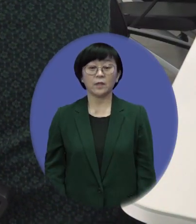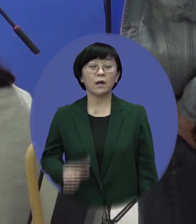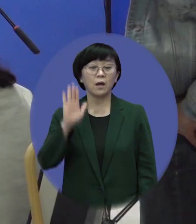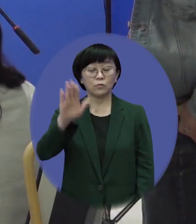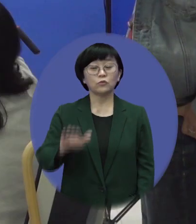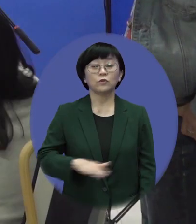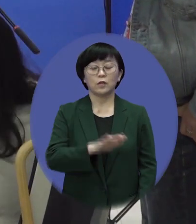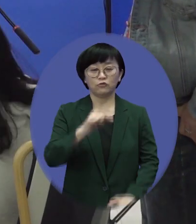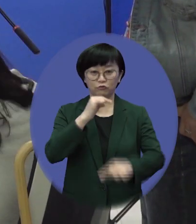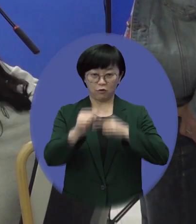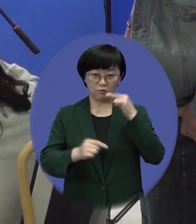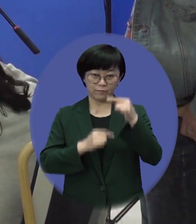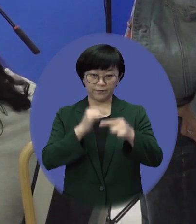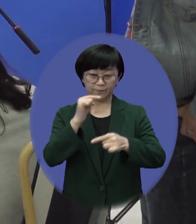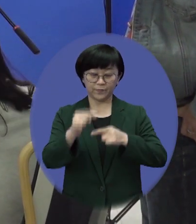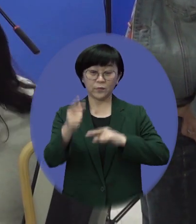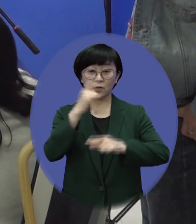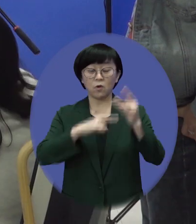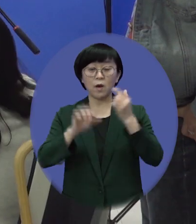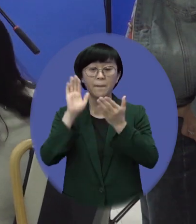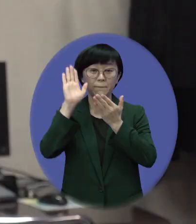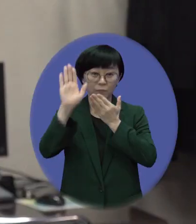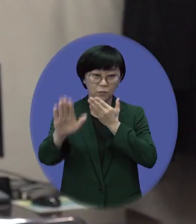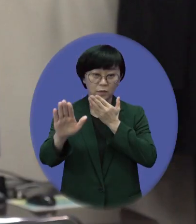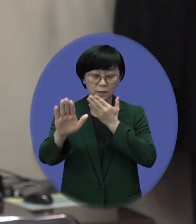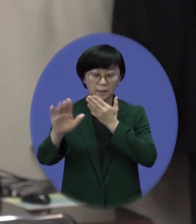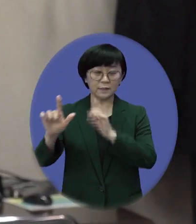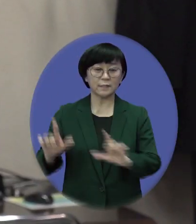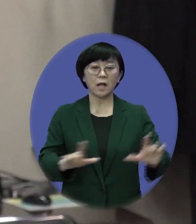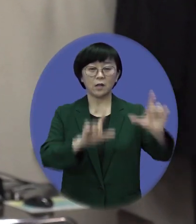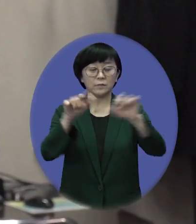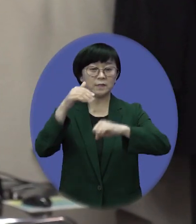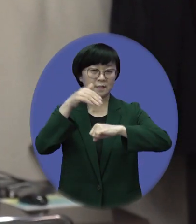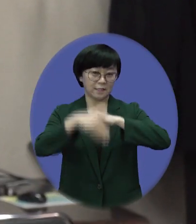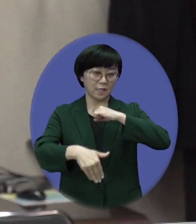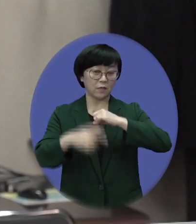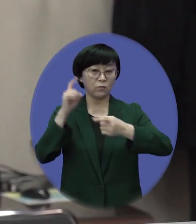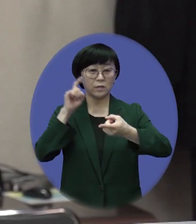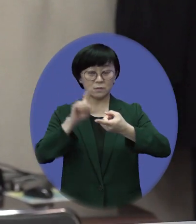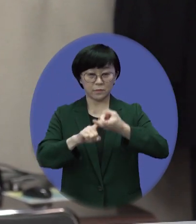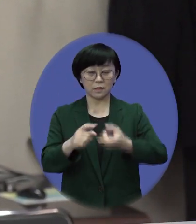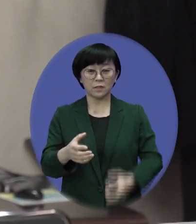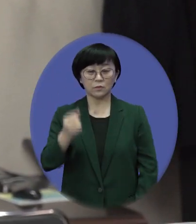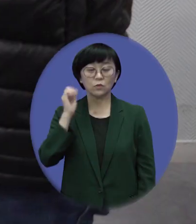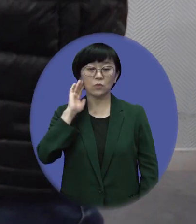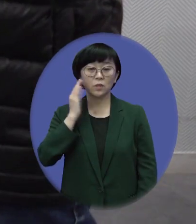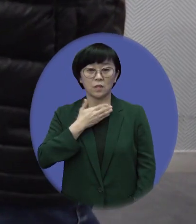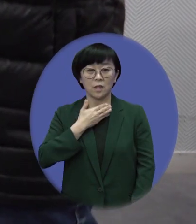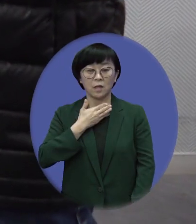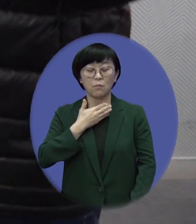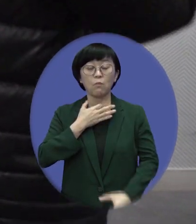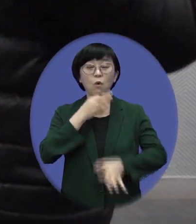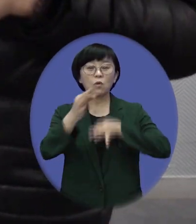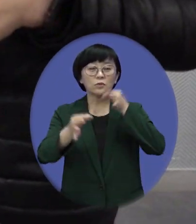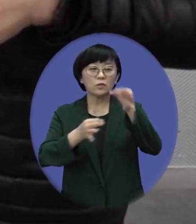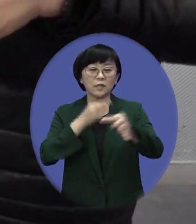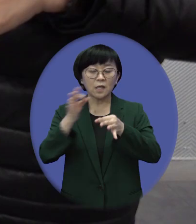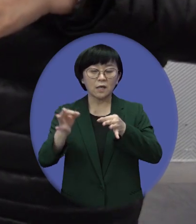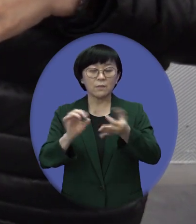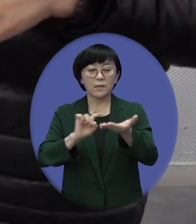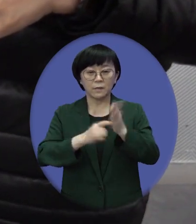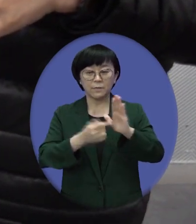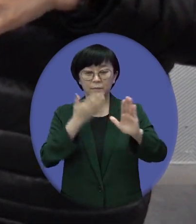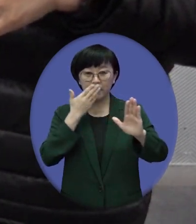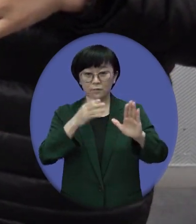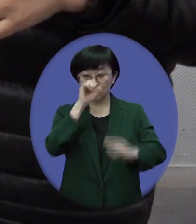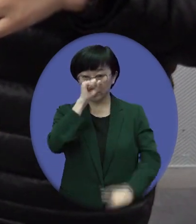시간이었습니다. 앞으로 우리가 수어, 더 나아가 그들이 살고 있는 삶의 방식에도 관심을 가져 농인의